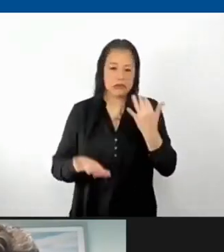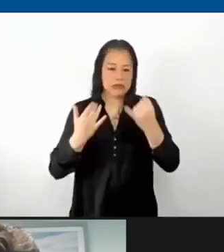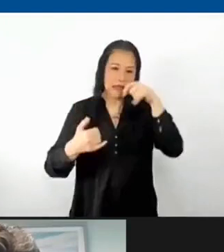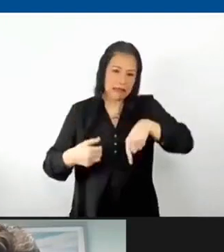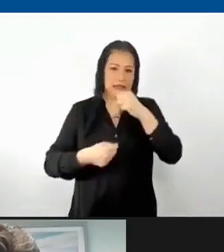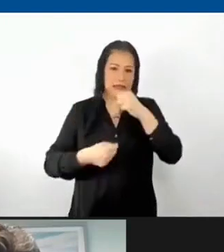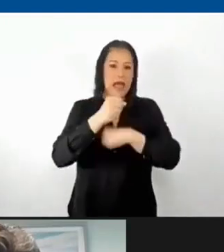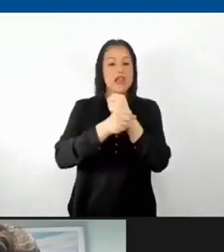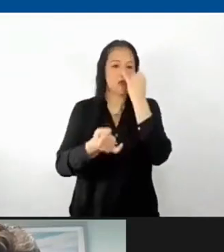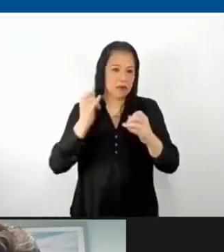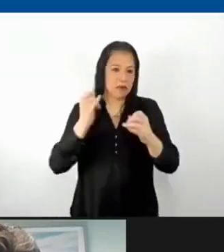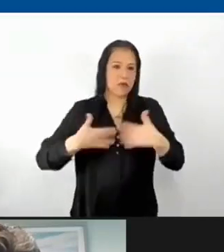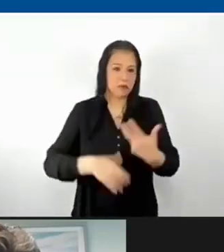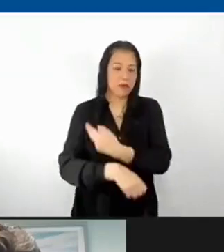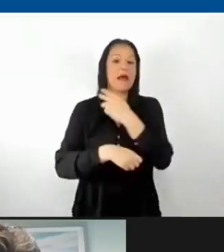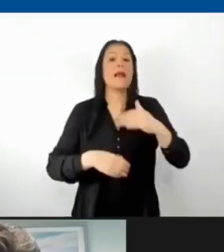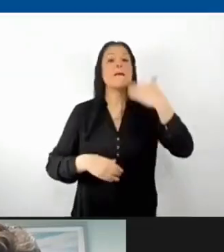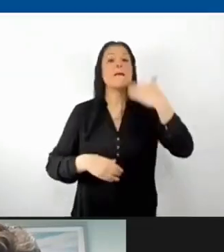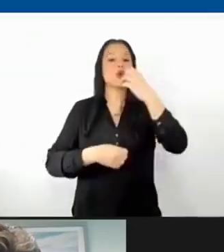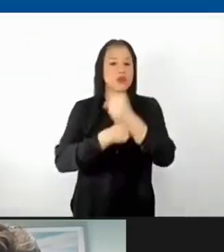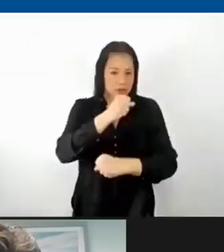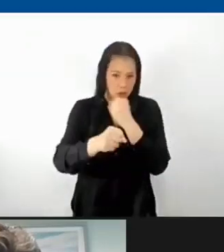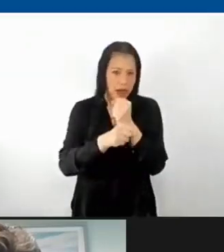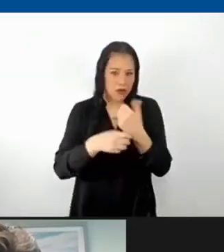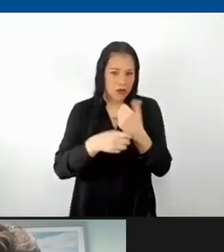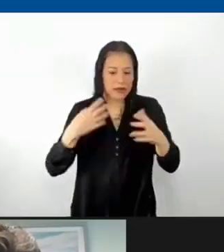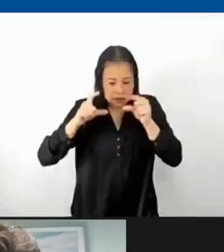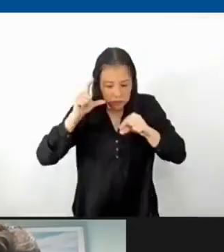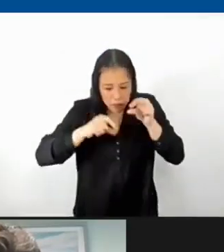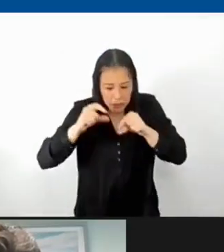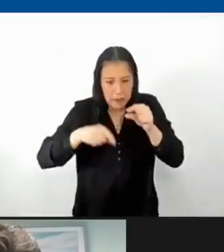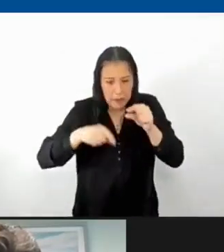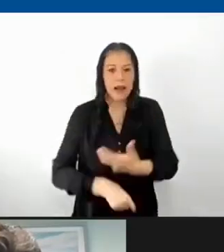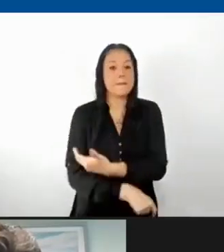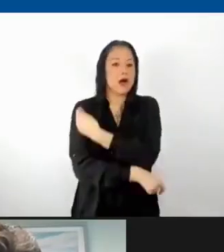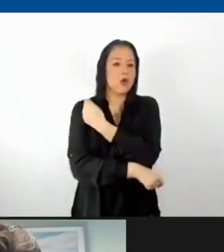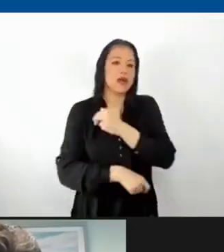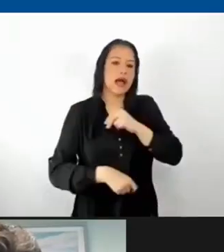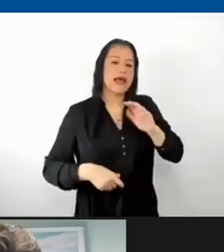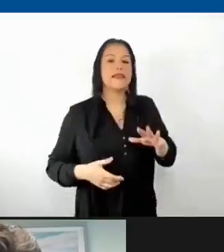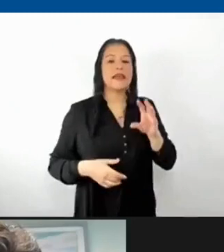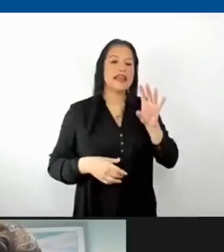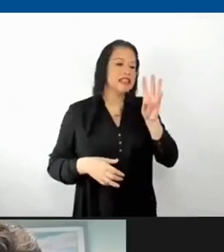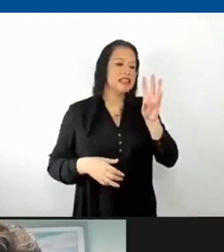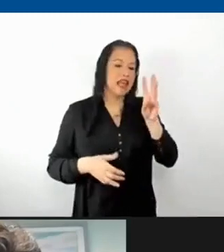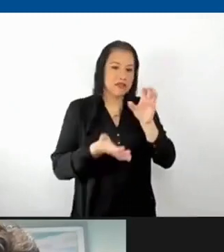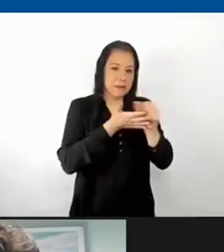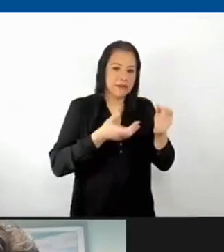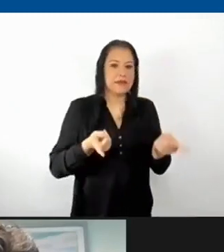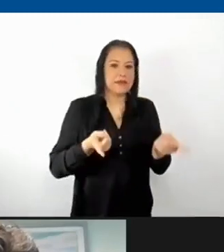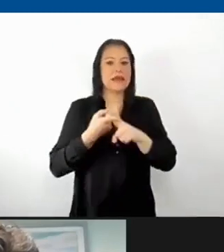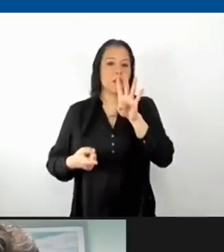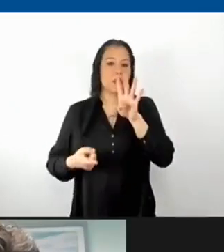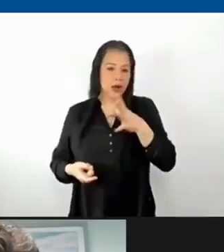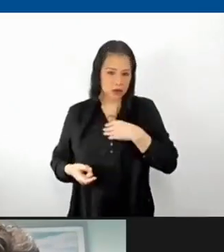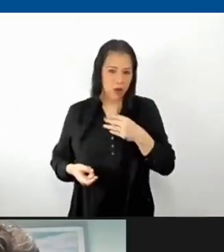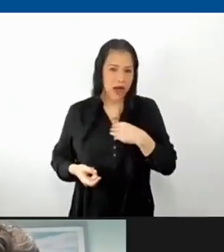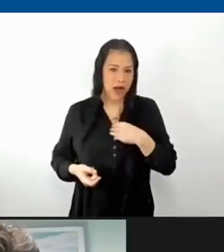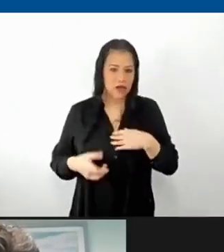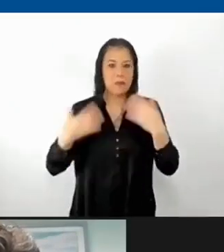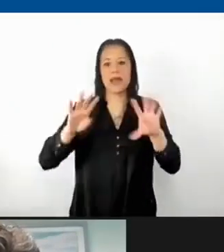tener, y para el próximo año ya se está trabajando para vacunas en niñitos de 6 meses a 4 años para tener